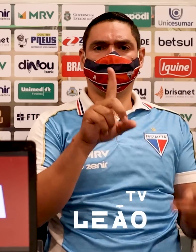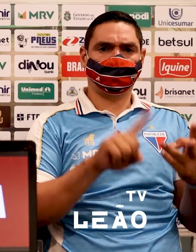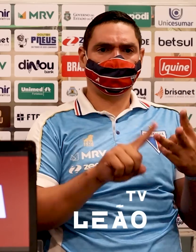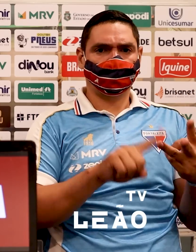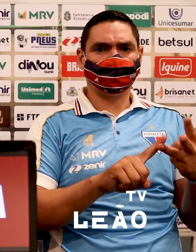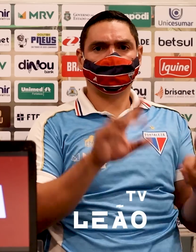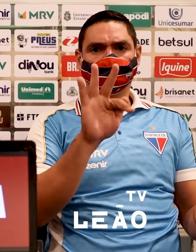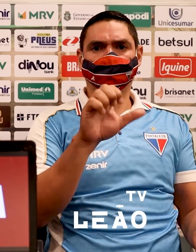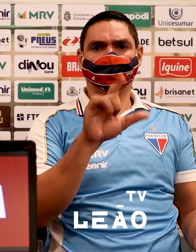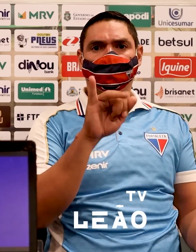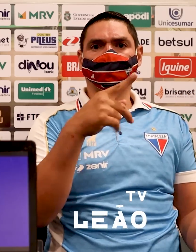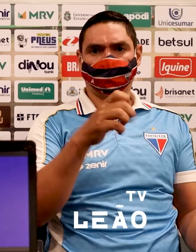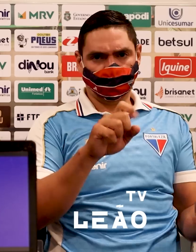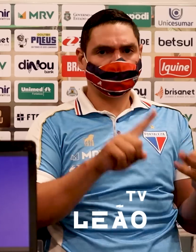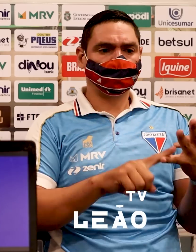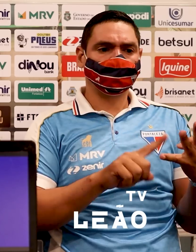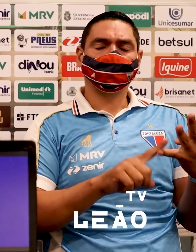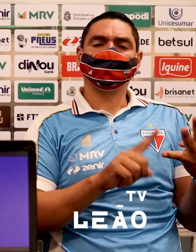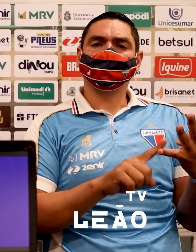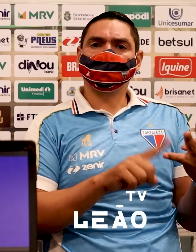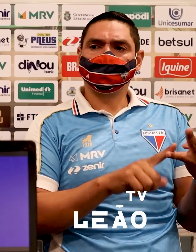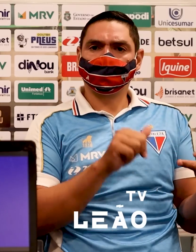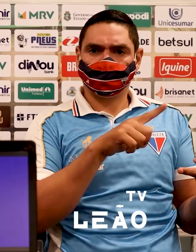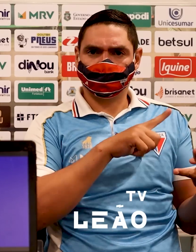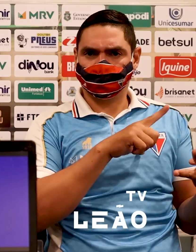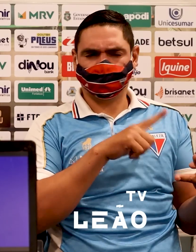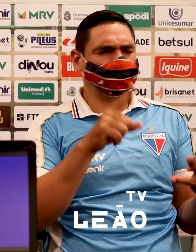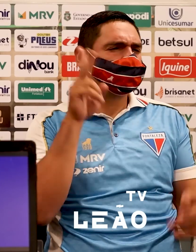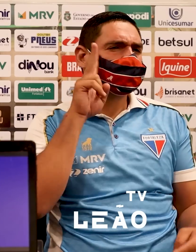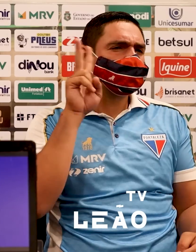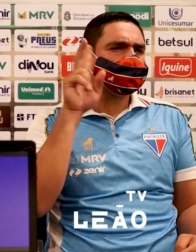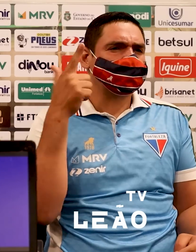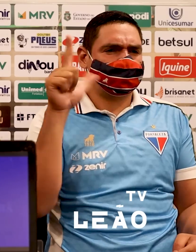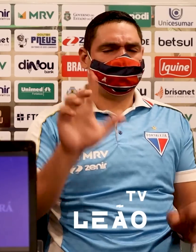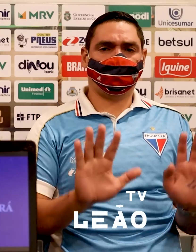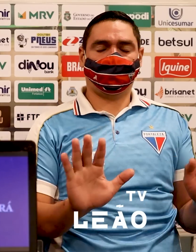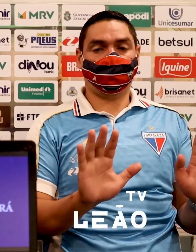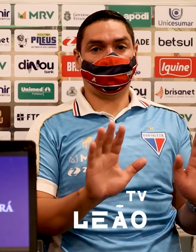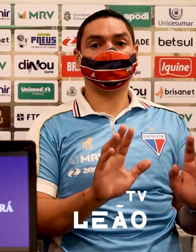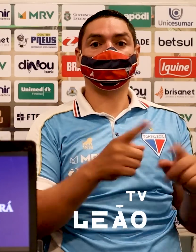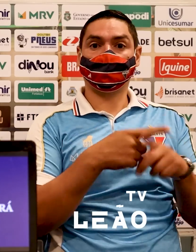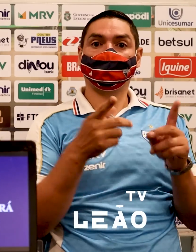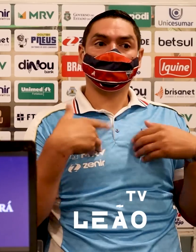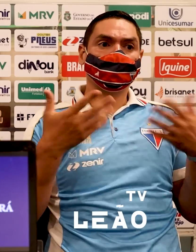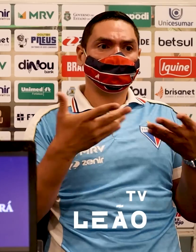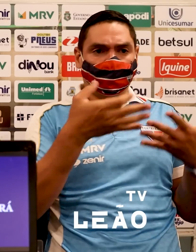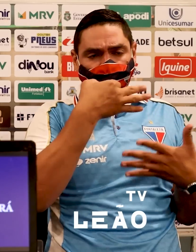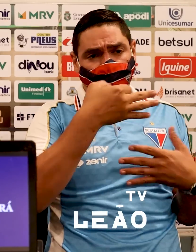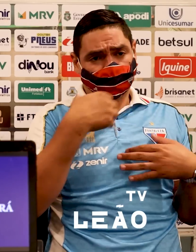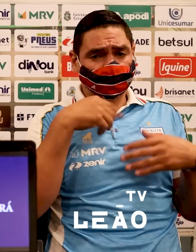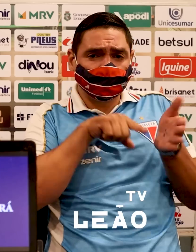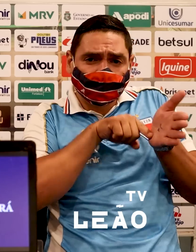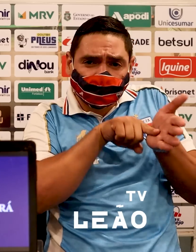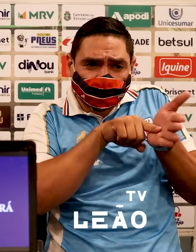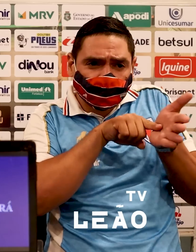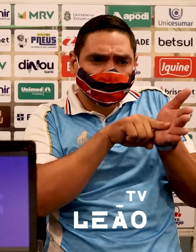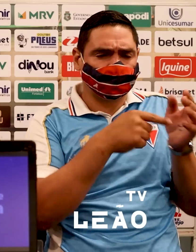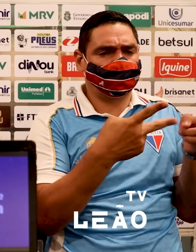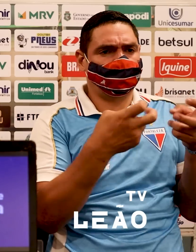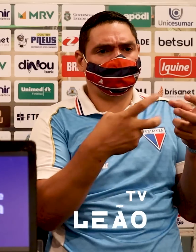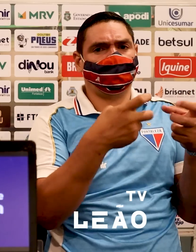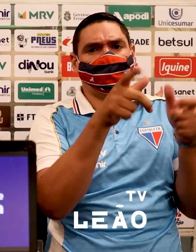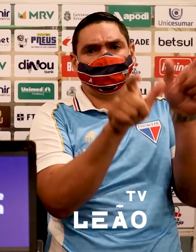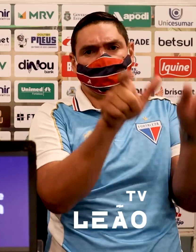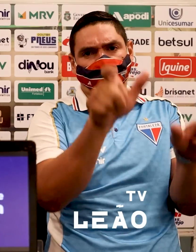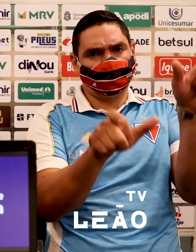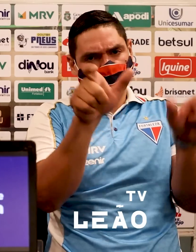Felipe. Felipe, e não lembro uma mais. O analisarei bem. O nível de jogadores